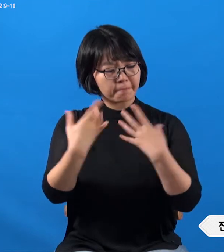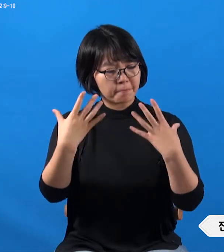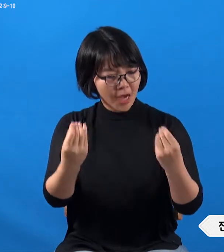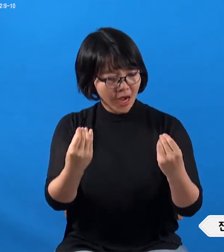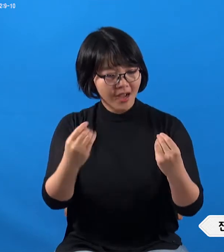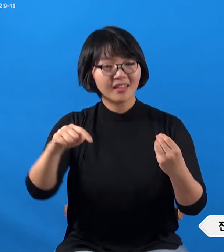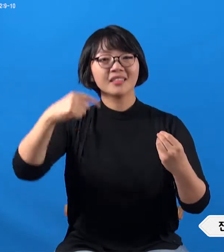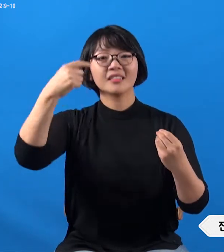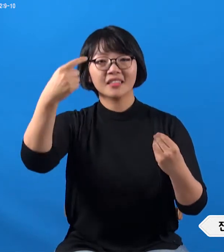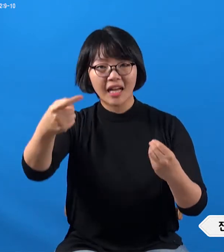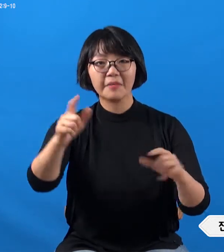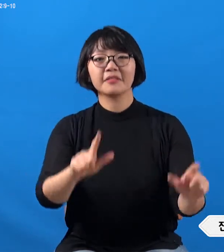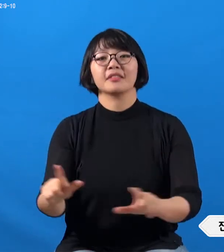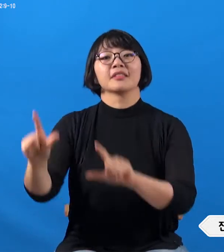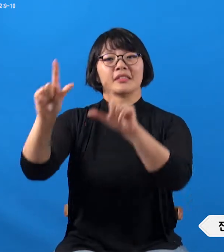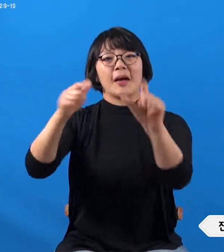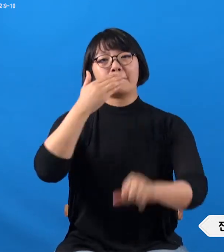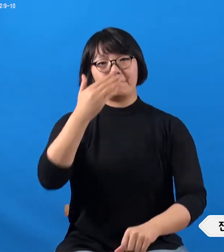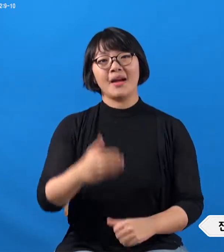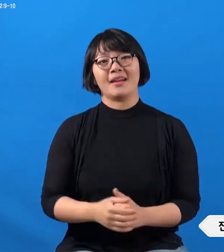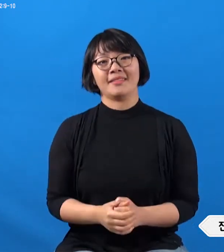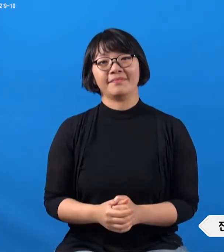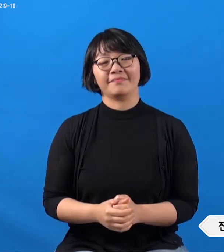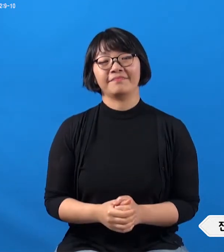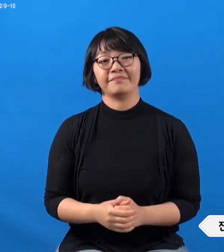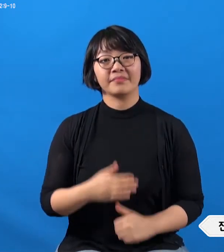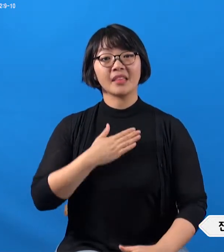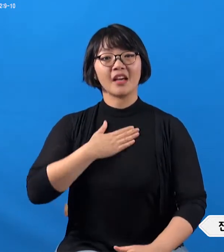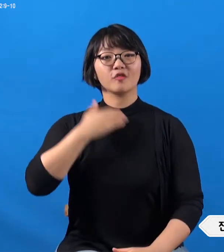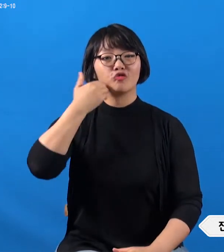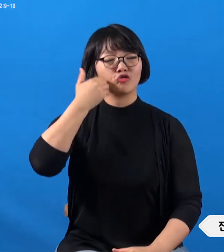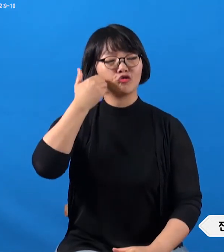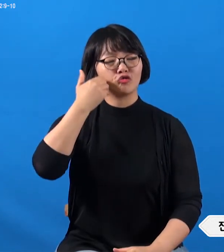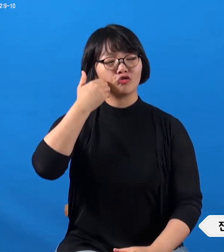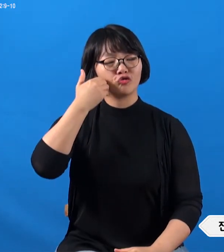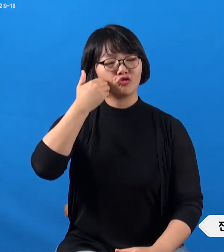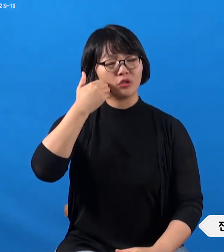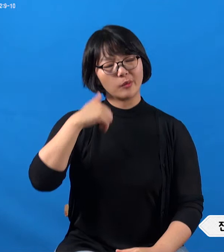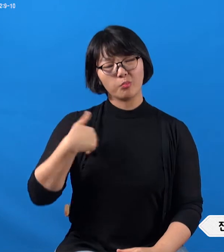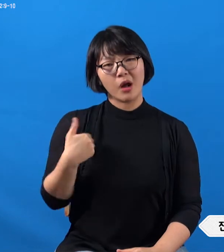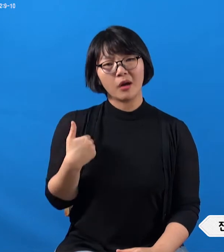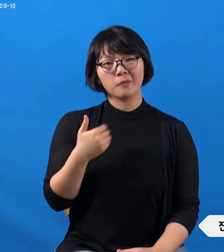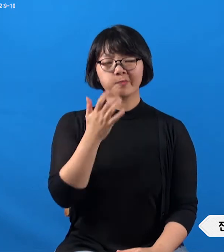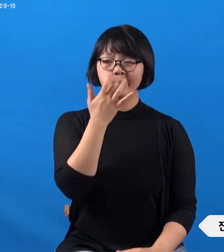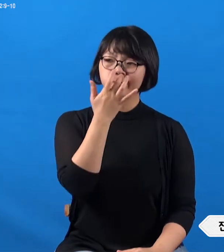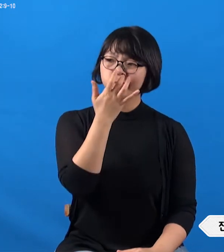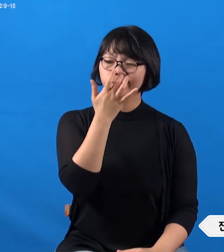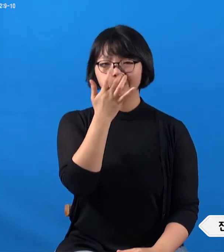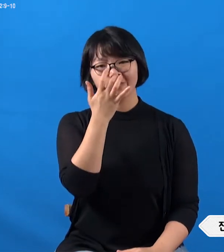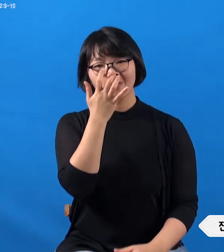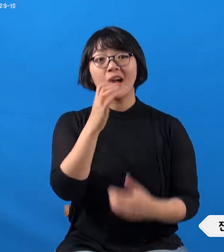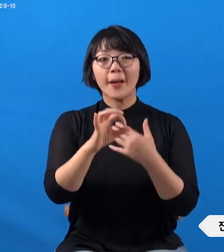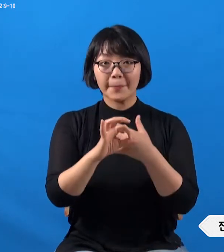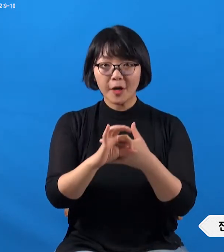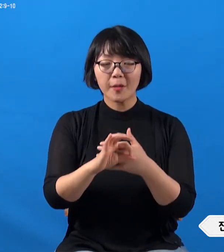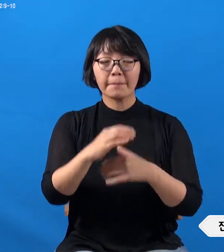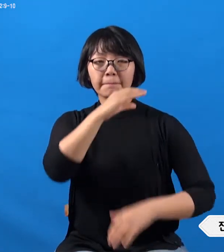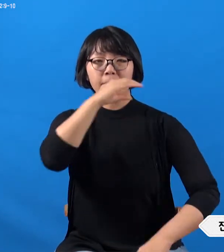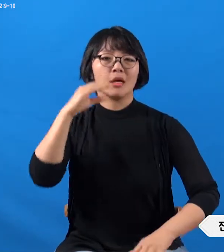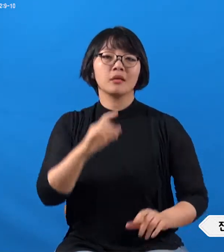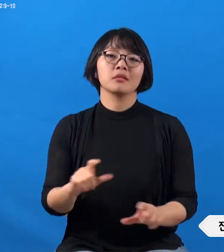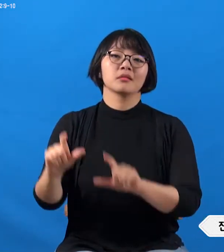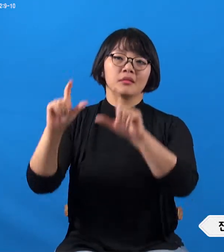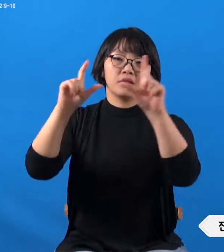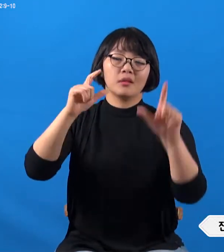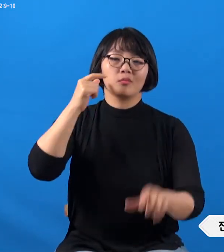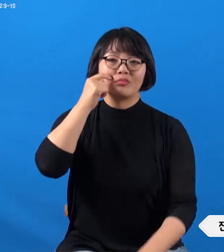수 있는가를 결정하게 됩니다. 내가 누구인가를 모른다면 우리는 우리의 삶에 제대로 된